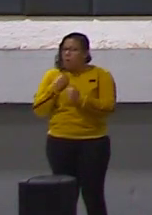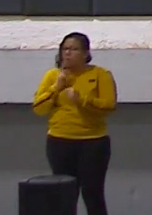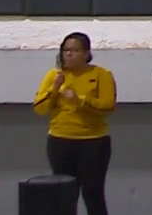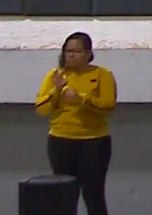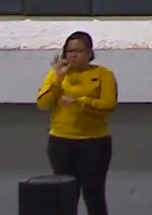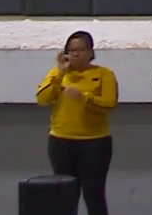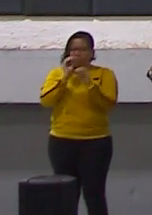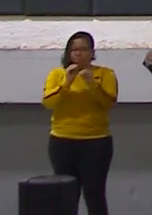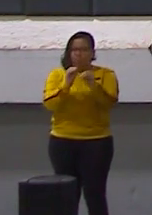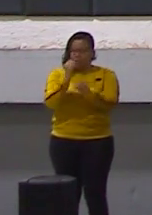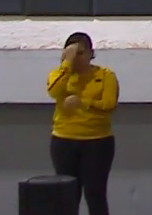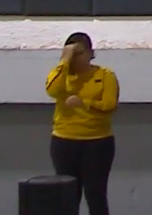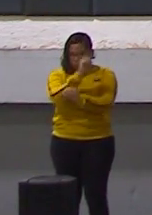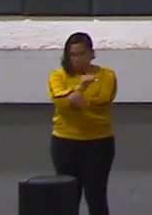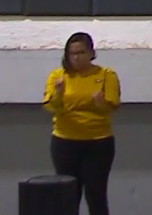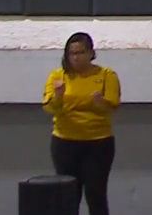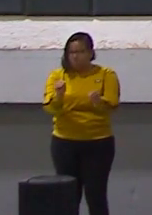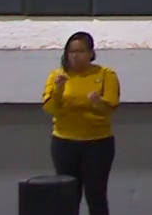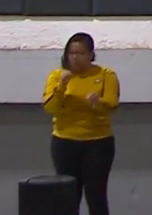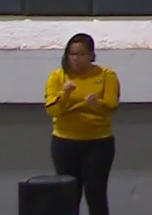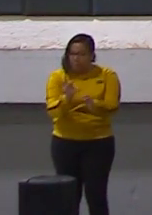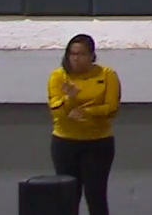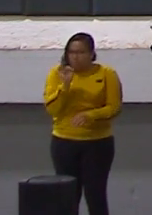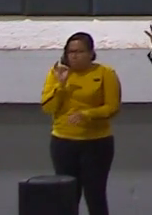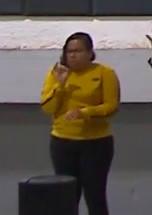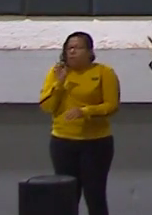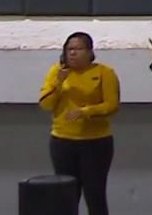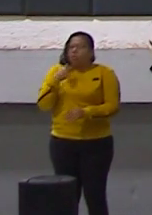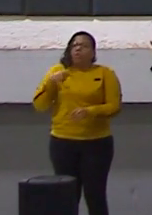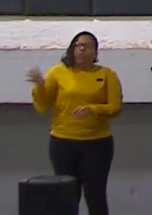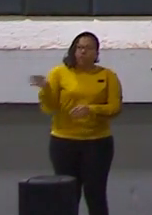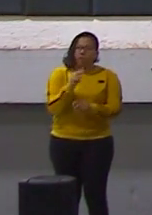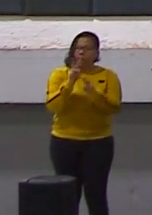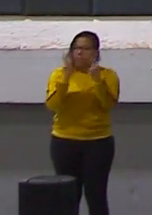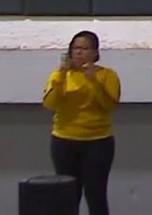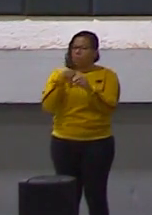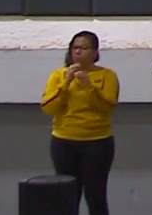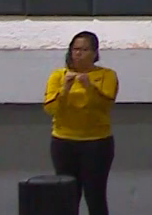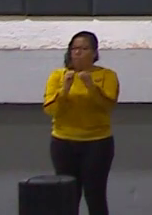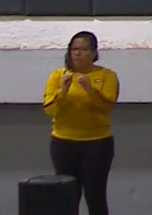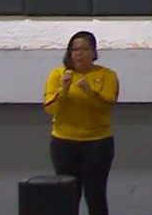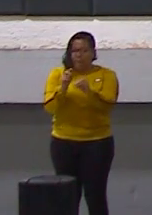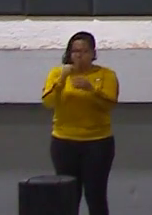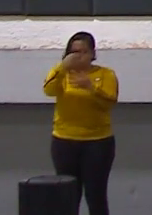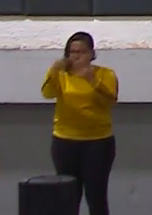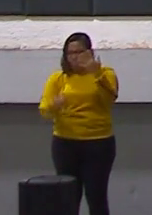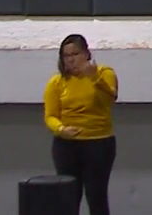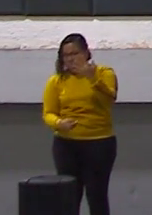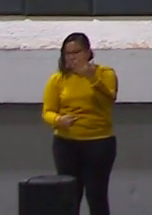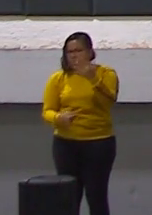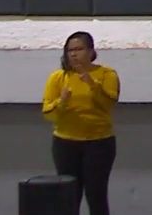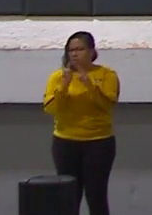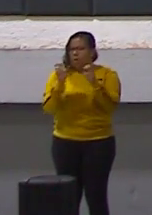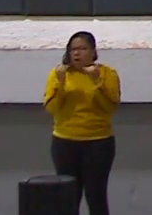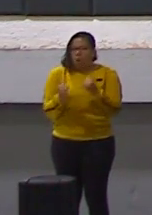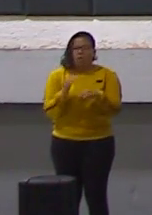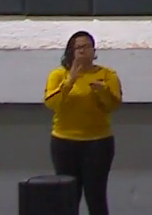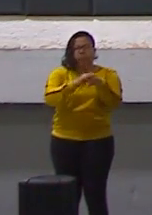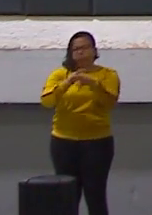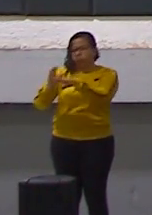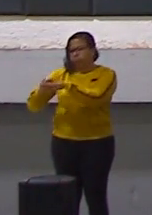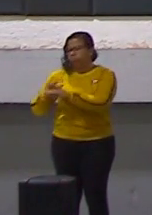maestros pero fíjense que alrededor de la formación están todos los temas y es invitar a las